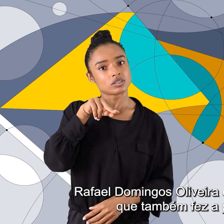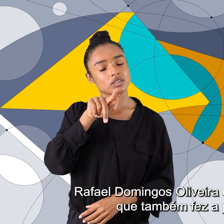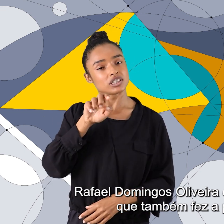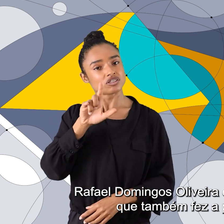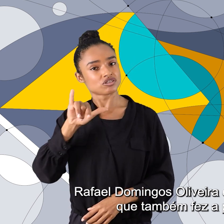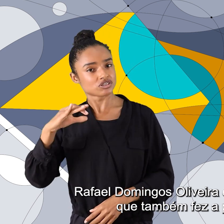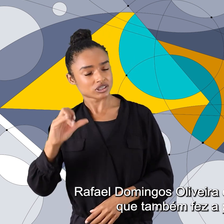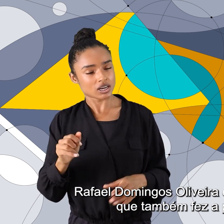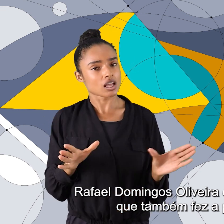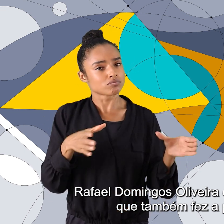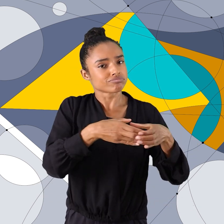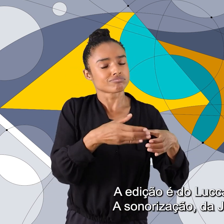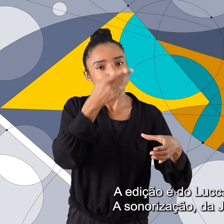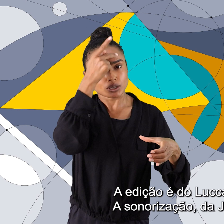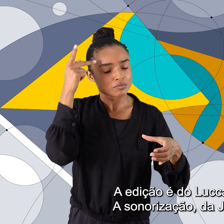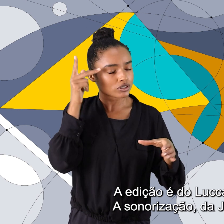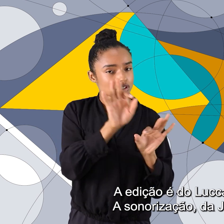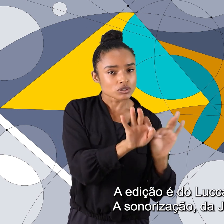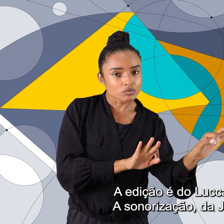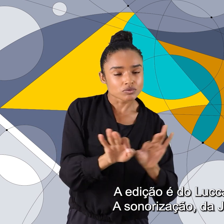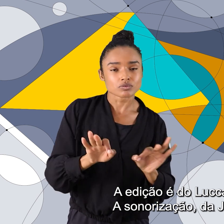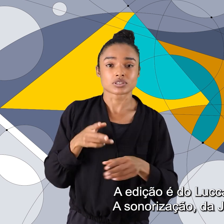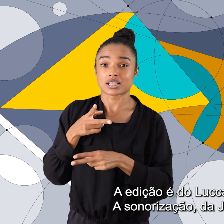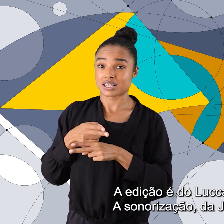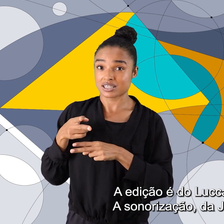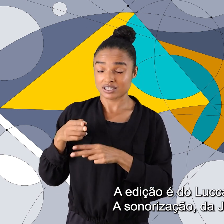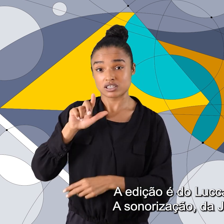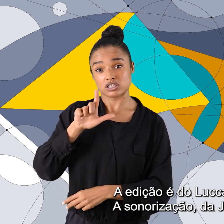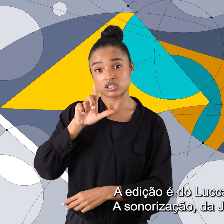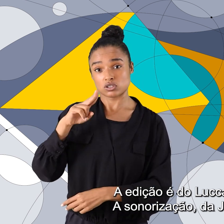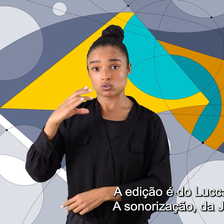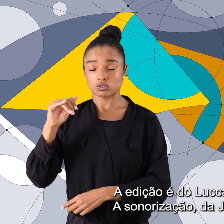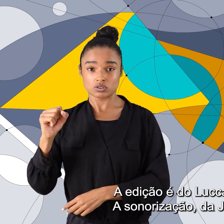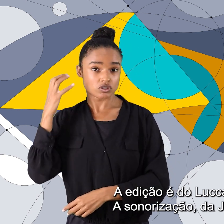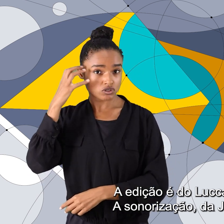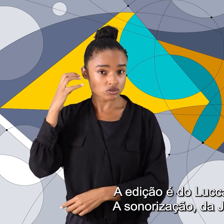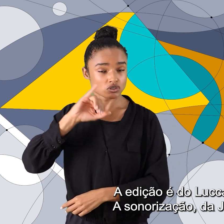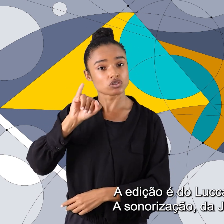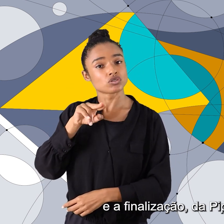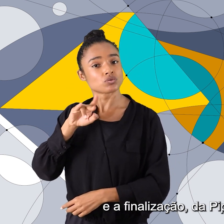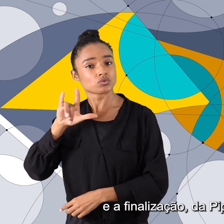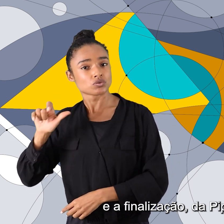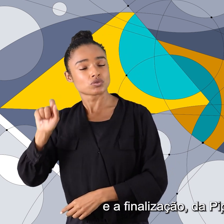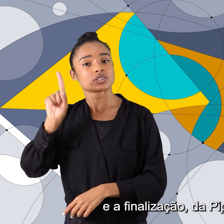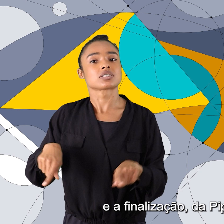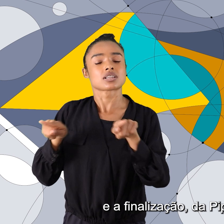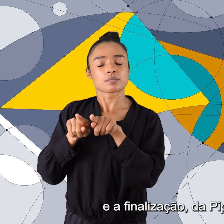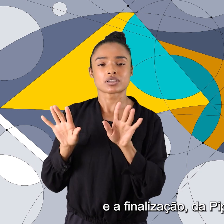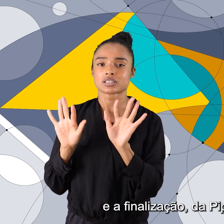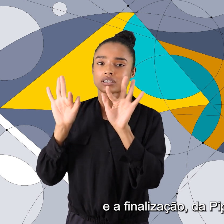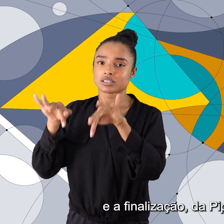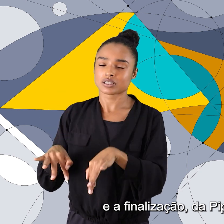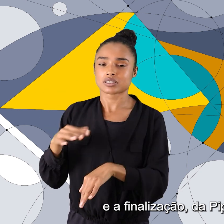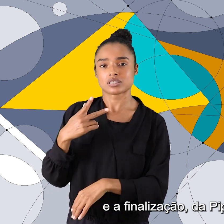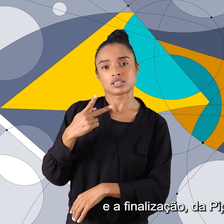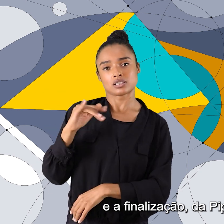que também fez a produção. A edição é do Luca Mendes, a sonorização da Júlia Matos e a finalização da